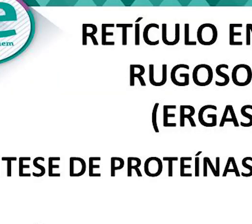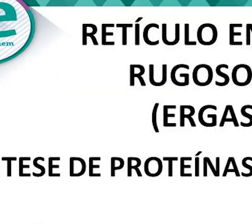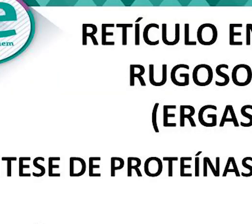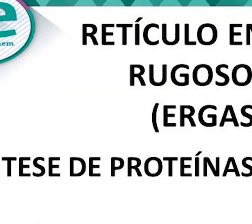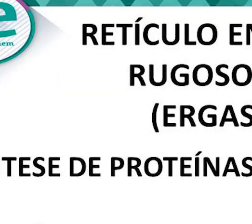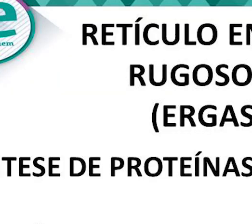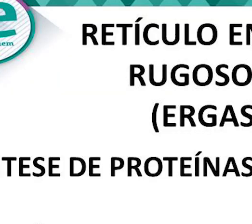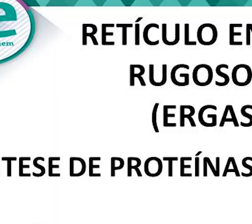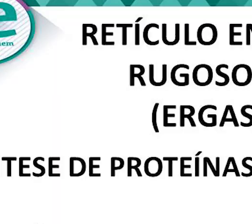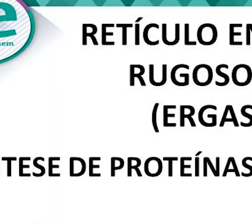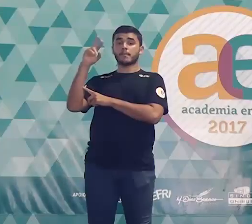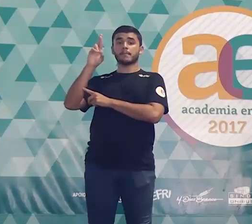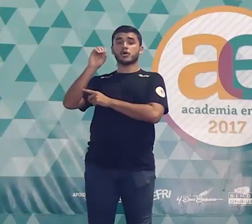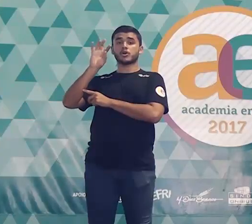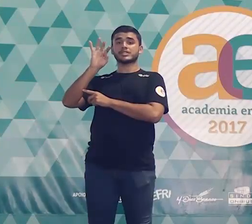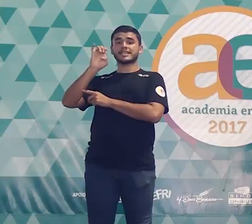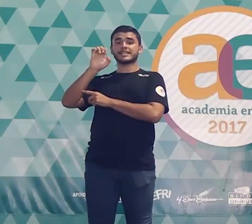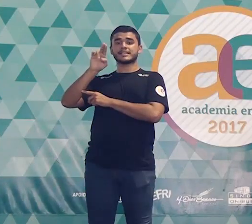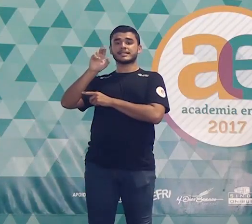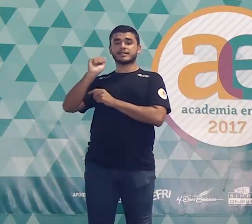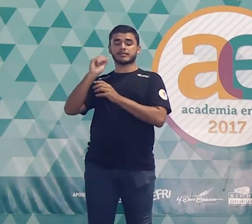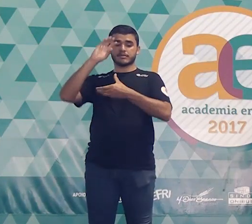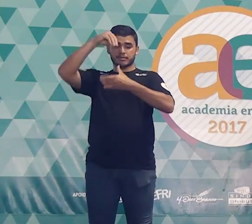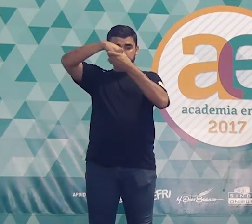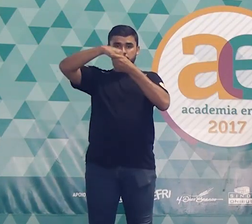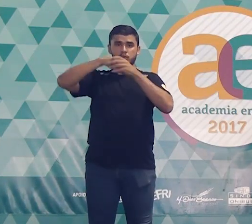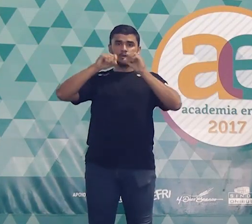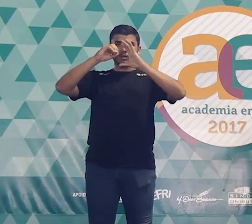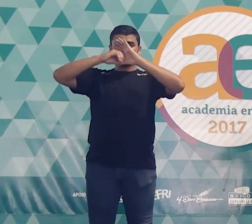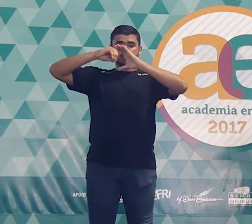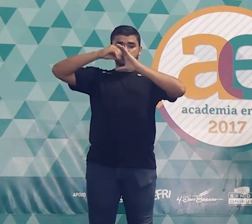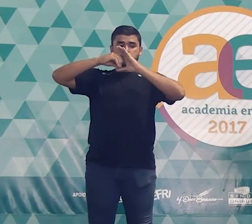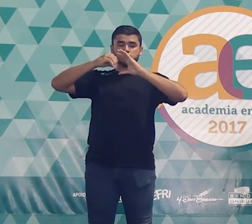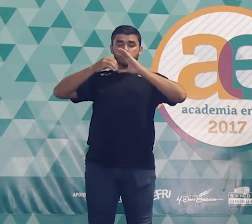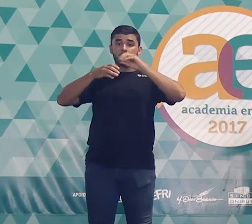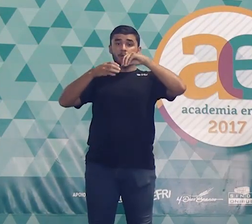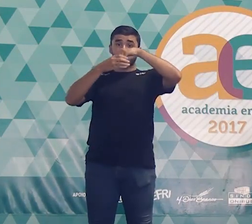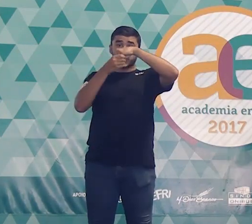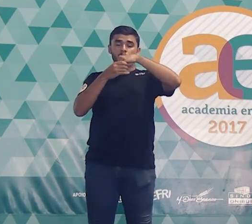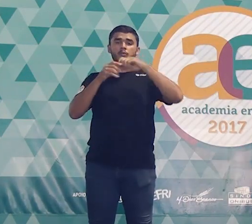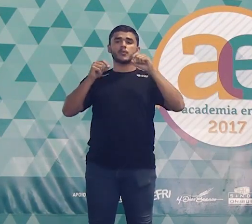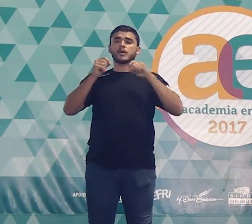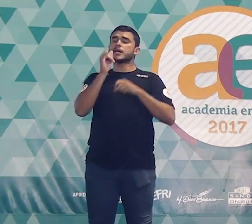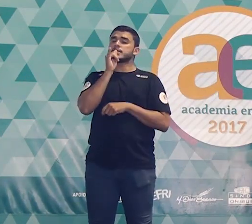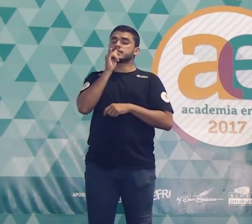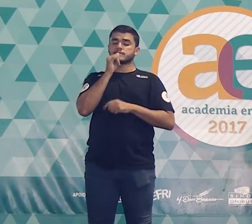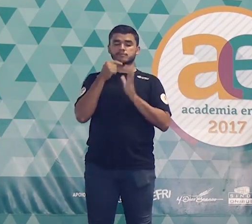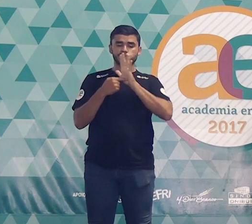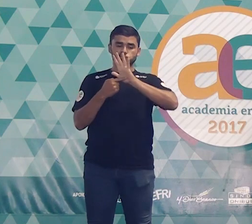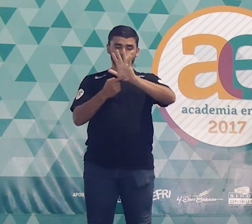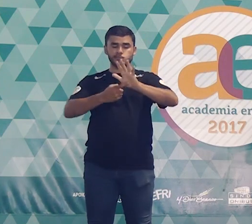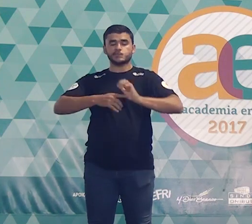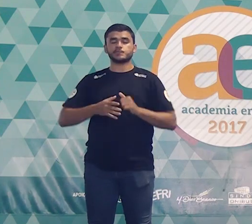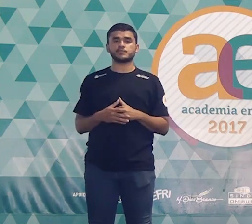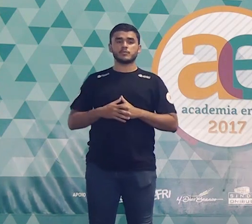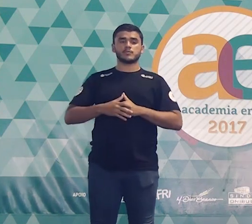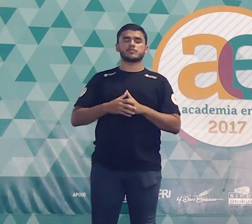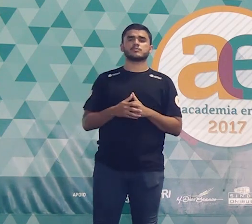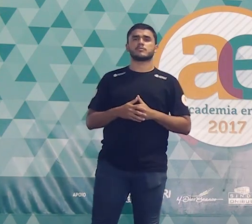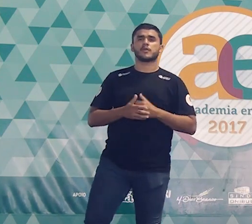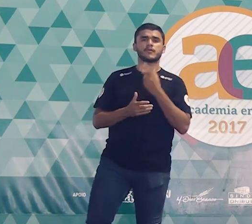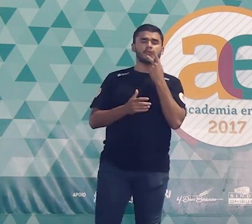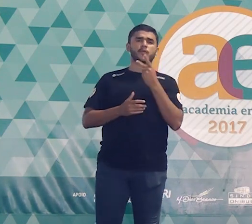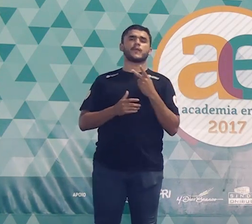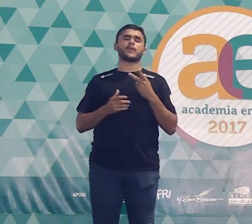proteínas formadas pelo rugoso, geralmente são proteínas tipo exportação, anota isso aí. Rodrigo, tu falaste